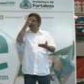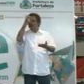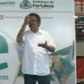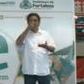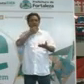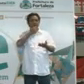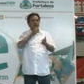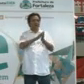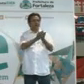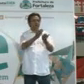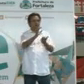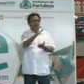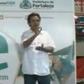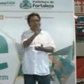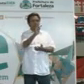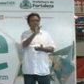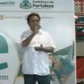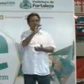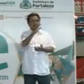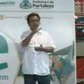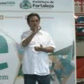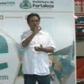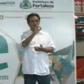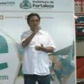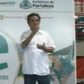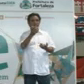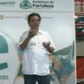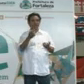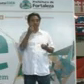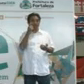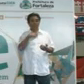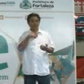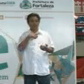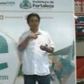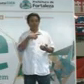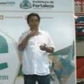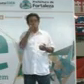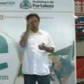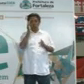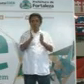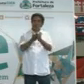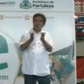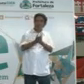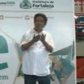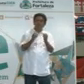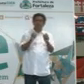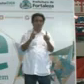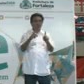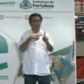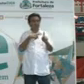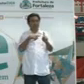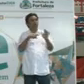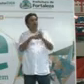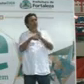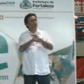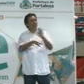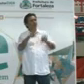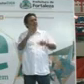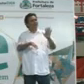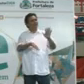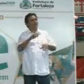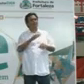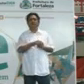do livro O Cortiço. Observa agora. Lá tem um monte de pobres, ok. Vem umas questões às vezes